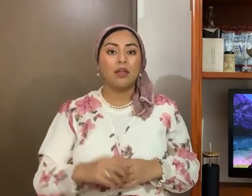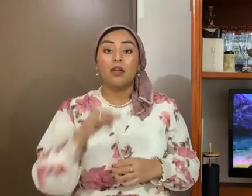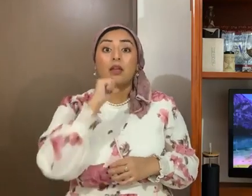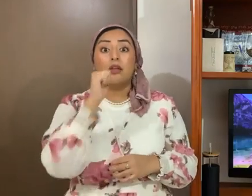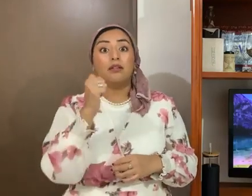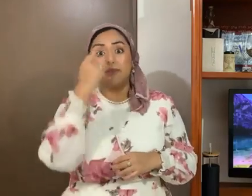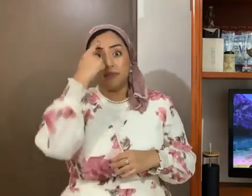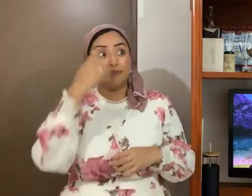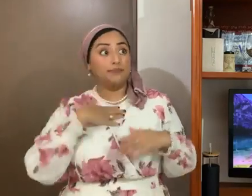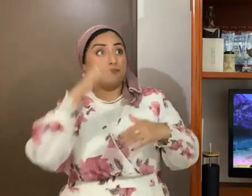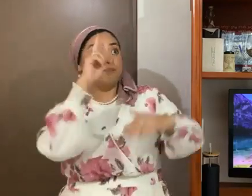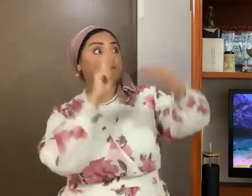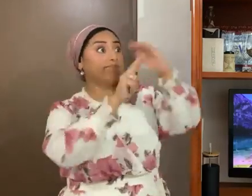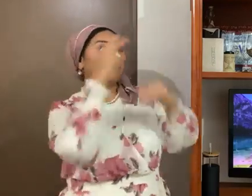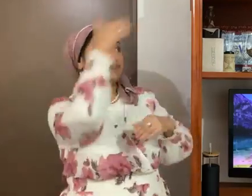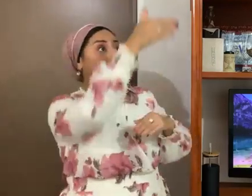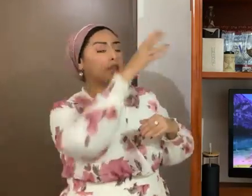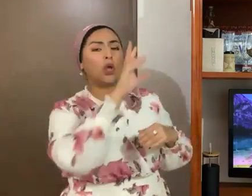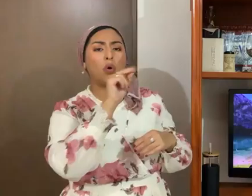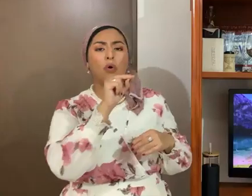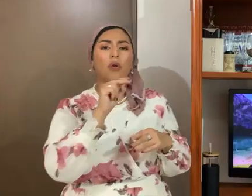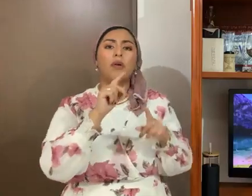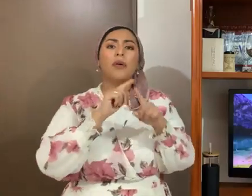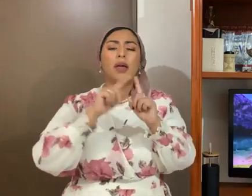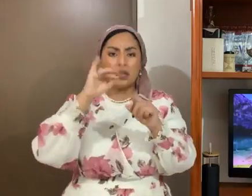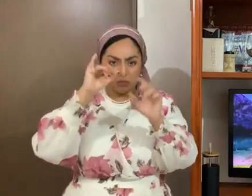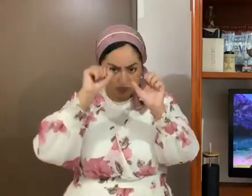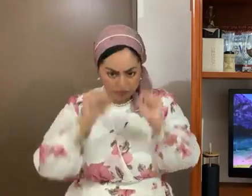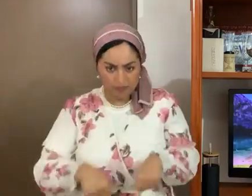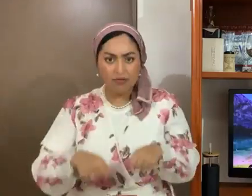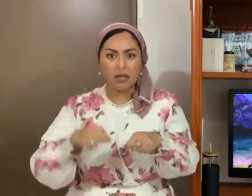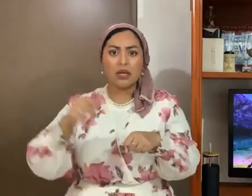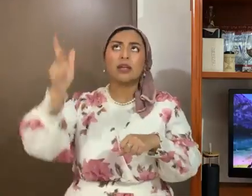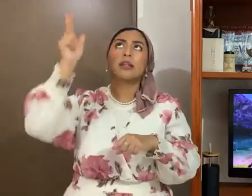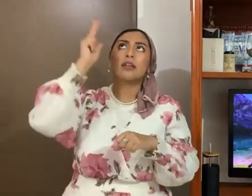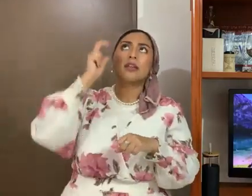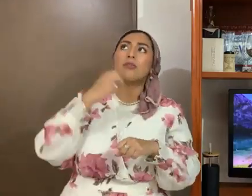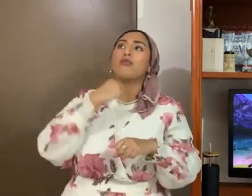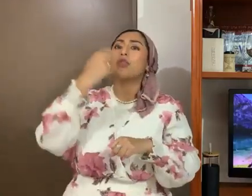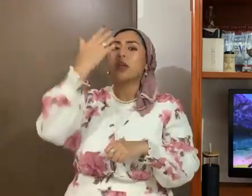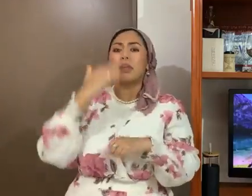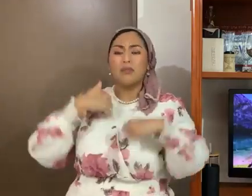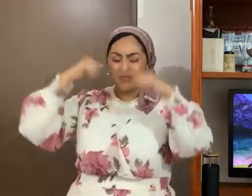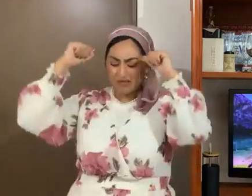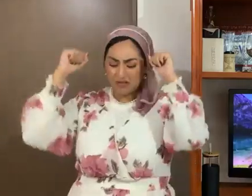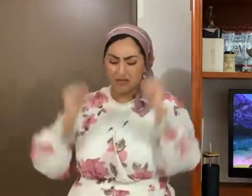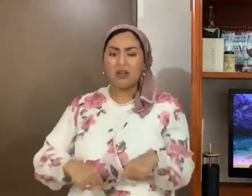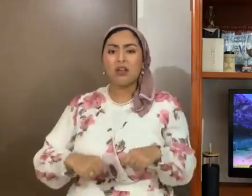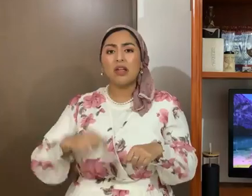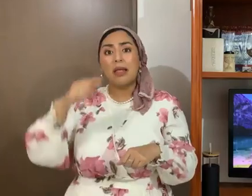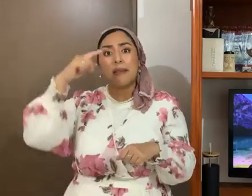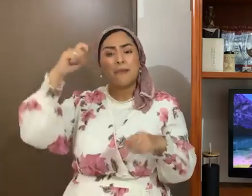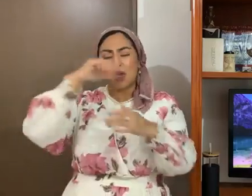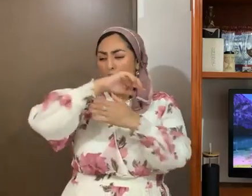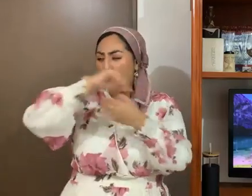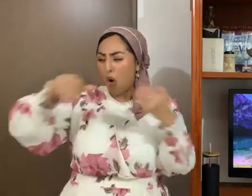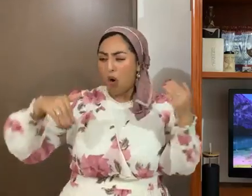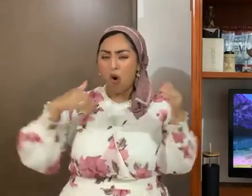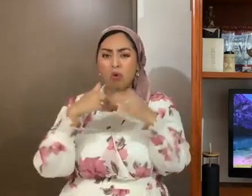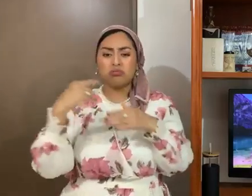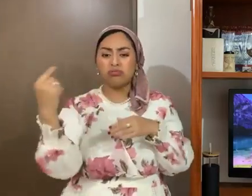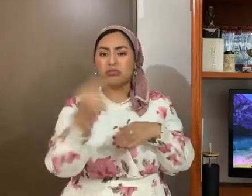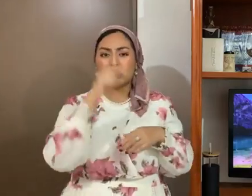que caer en delirio, pero sí se puede escuchar la voz de Elohim, sí se debe de escuchar la voz de Elohim, porque todos debemos